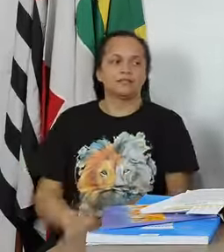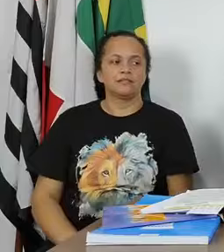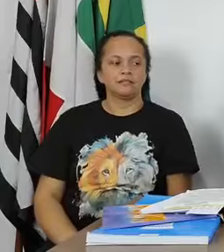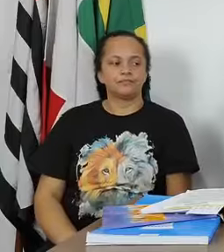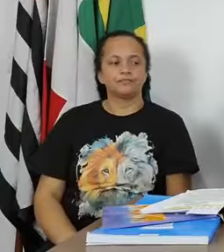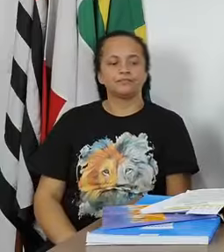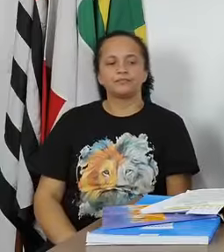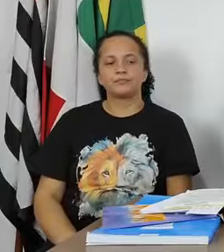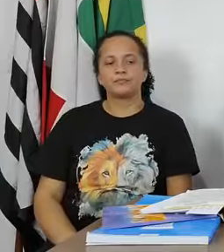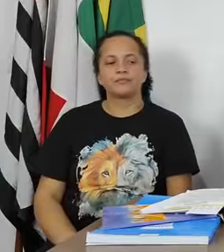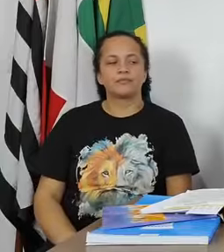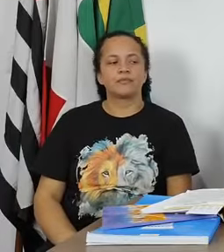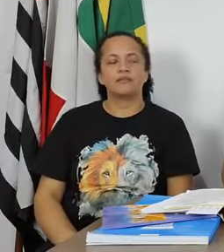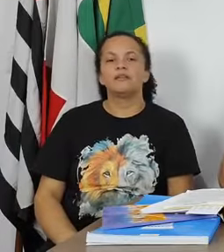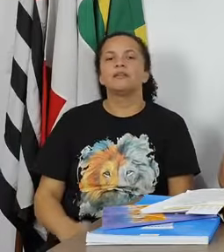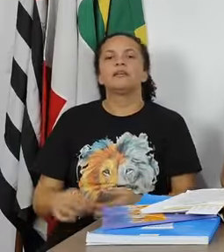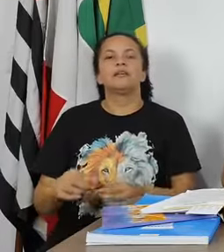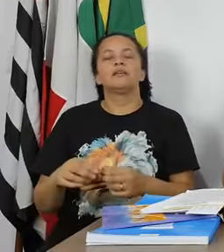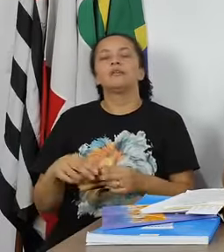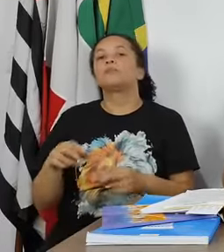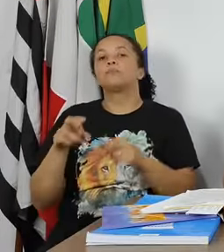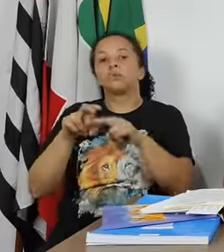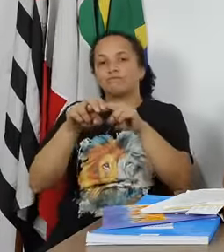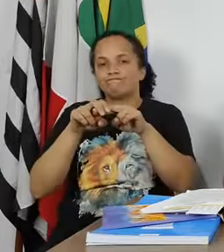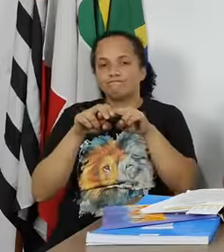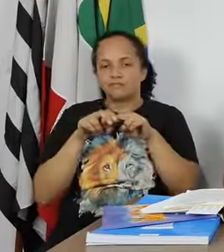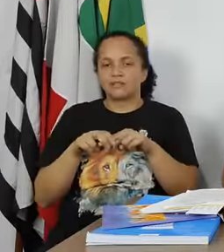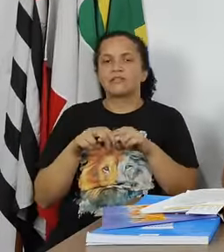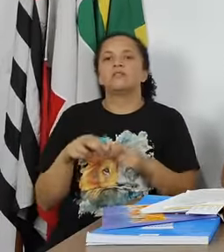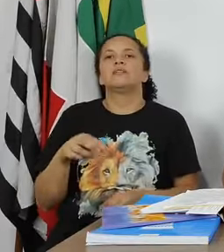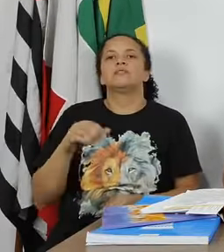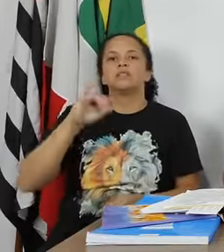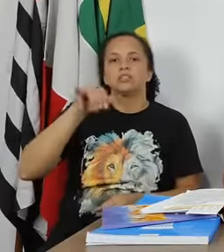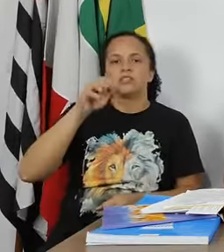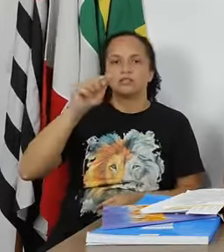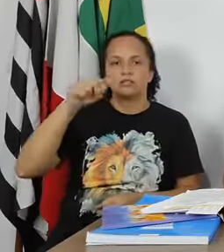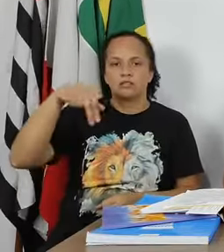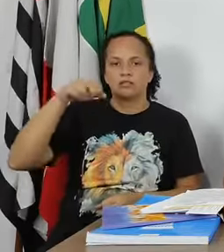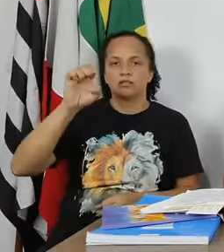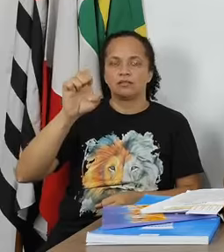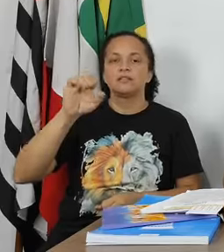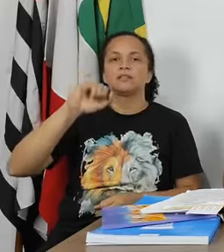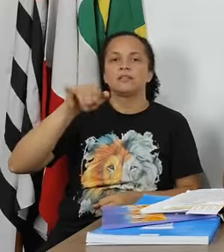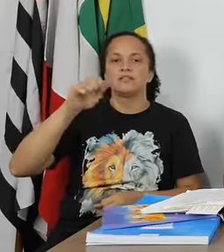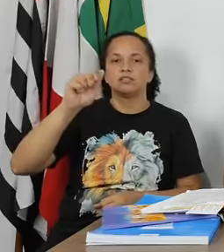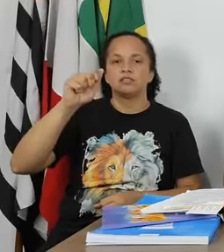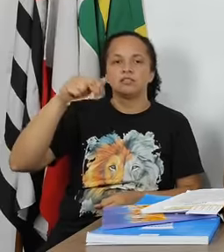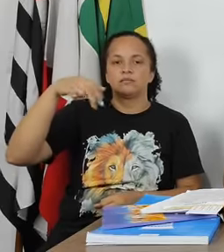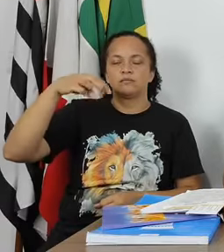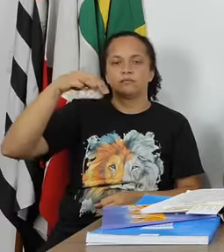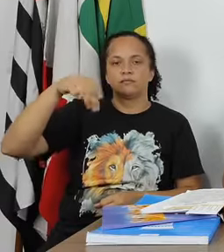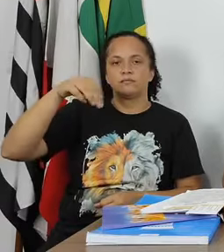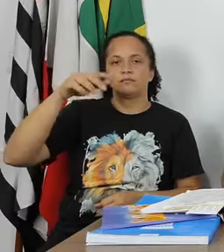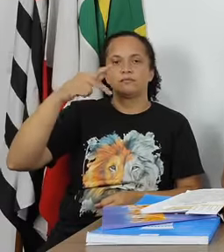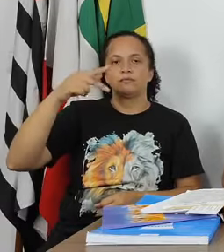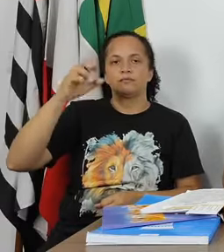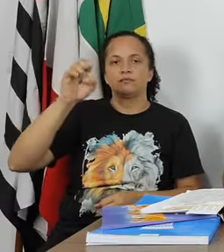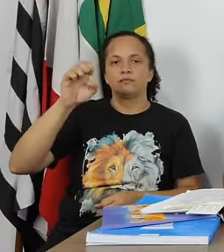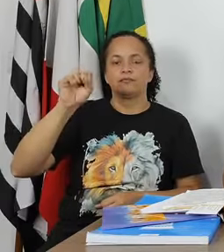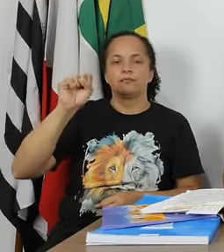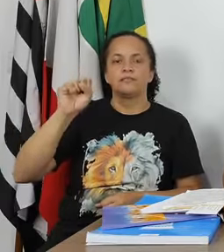E de modo porque Janes e Jambres resistiram a Moisés, também estes resistem à verdade. São homens